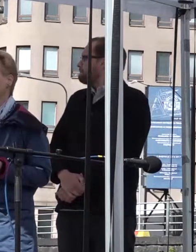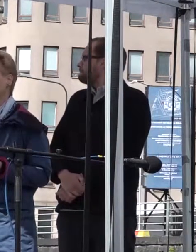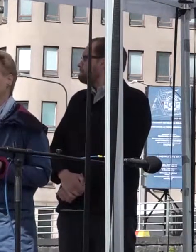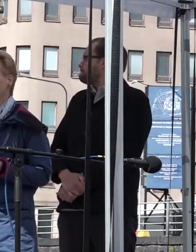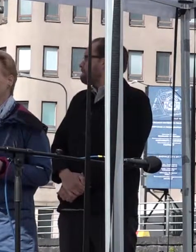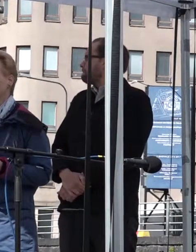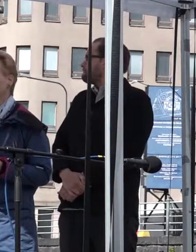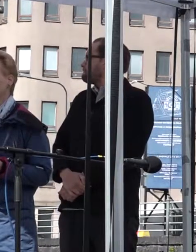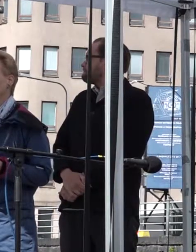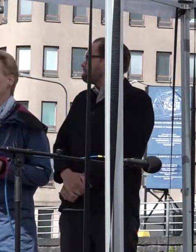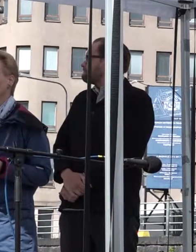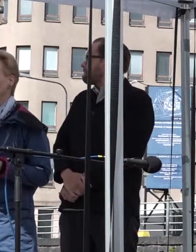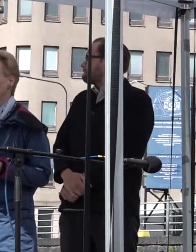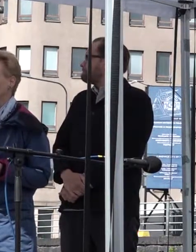muuttuu